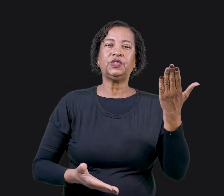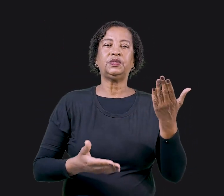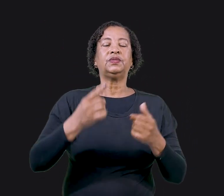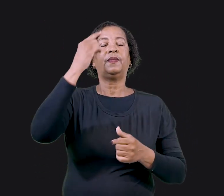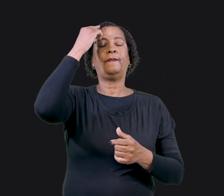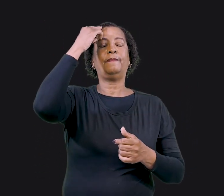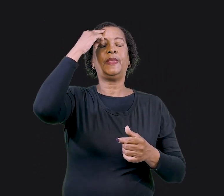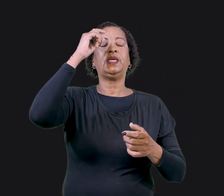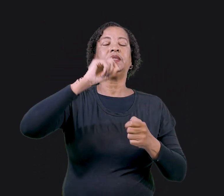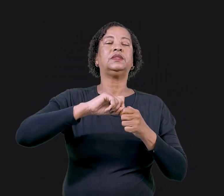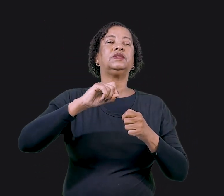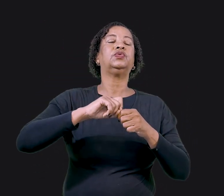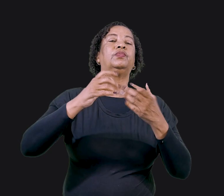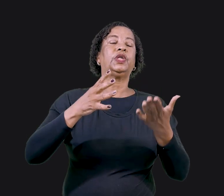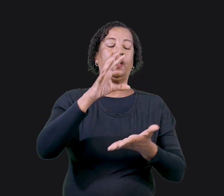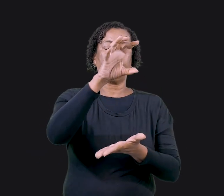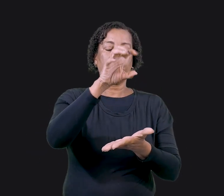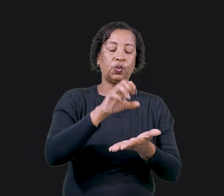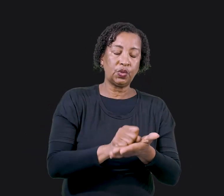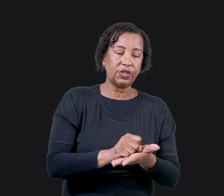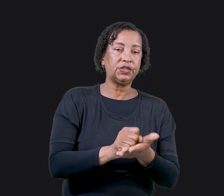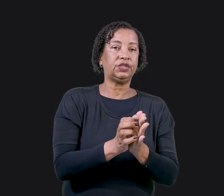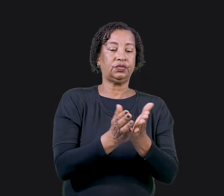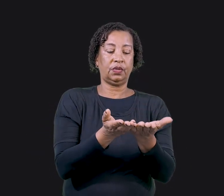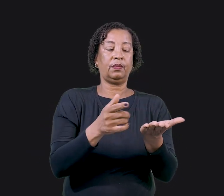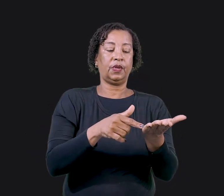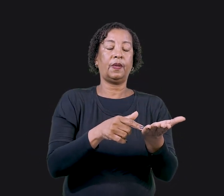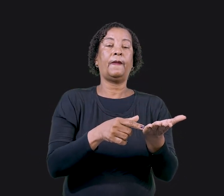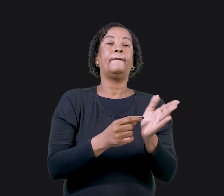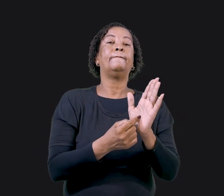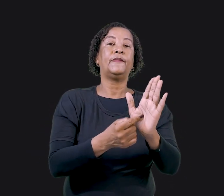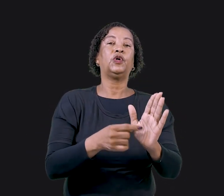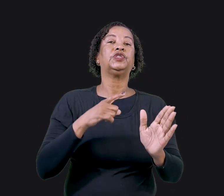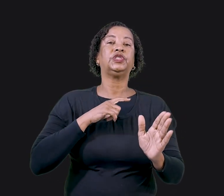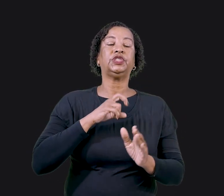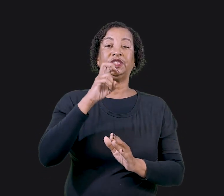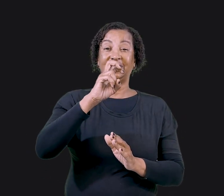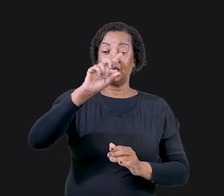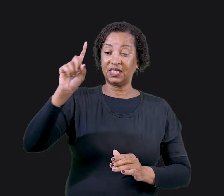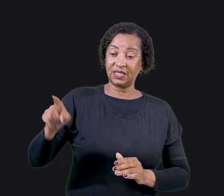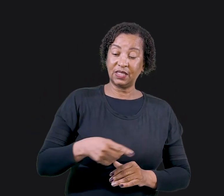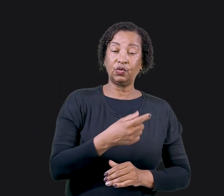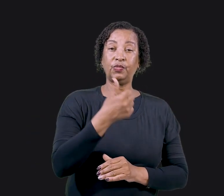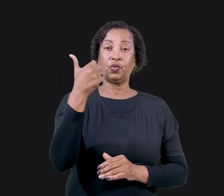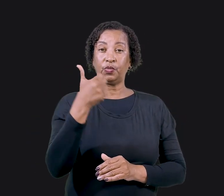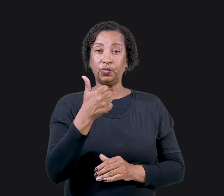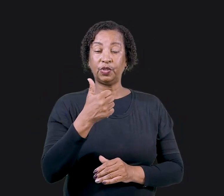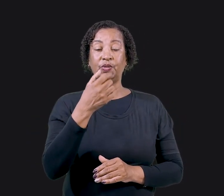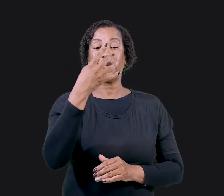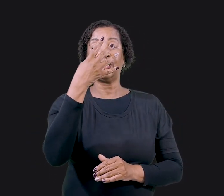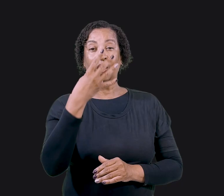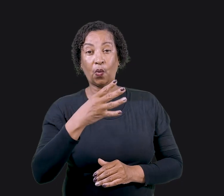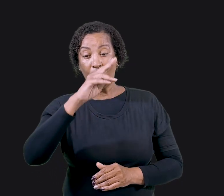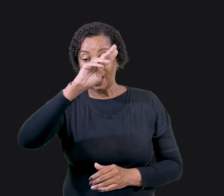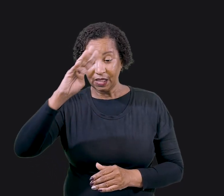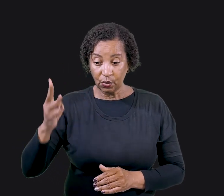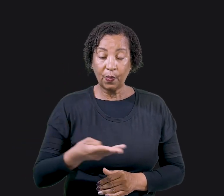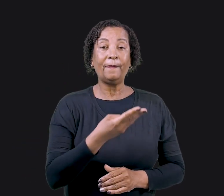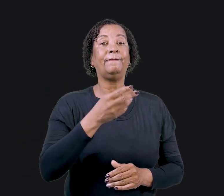salvação? Pense nesses milagres. O registro sagrado diz que havia 5.000 homens no primeiro evento, 4.000 no segundo,